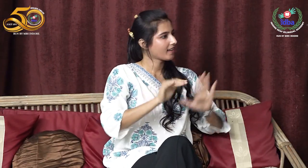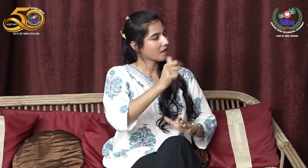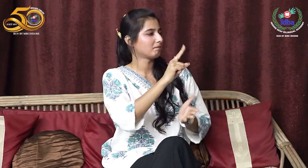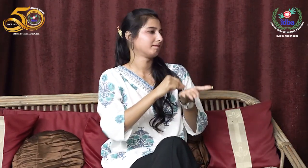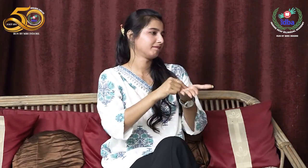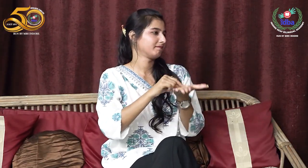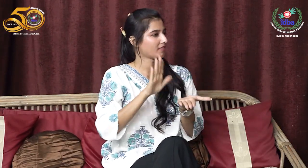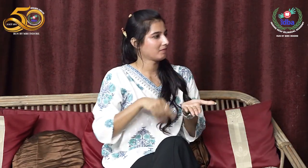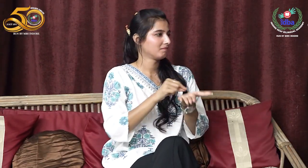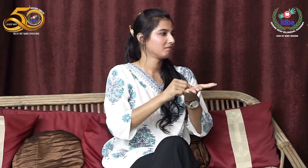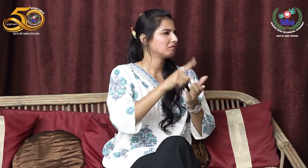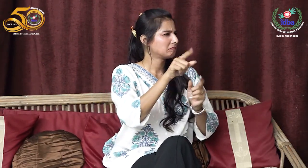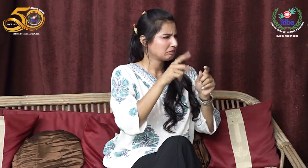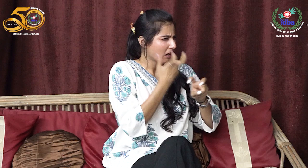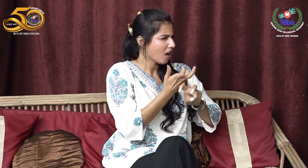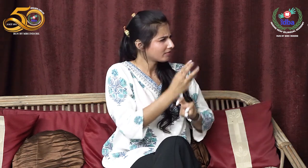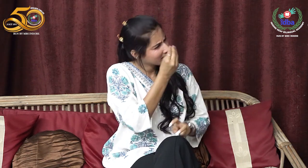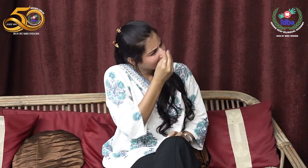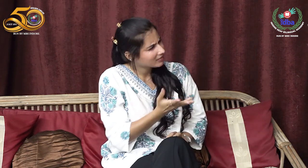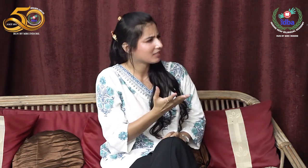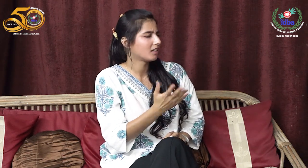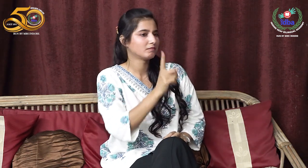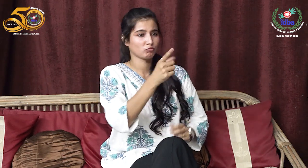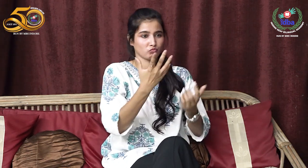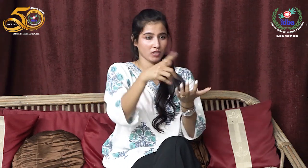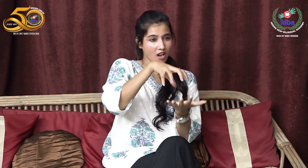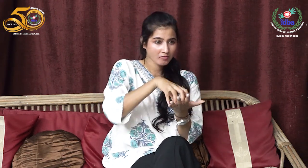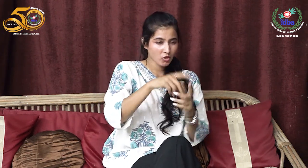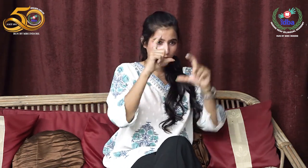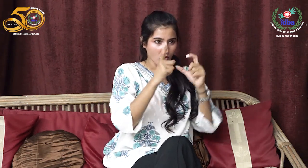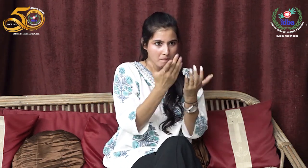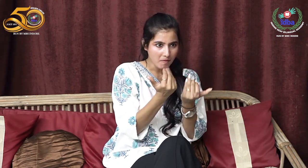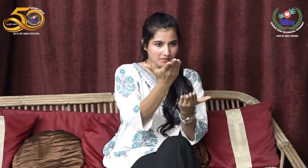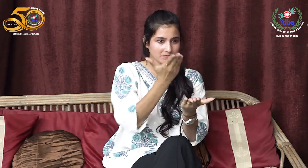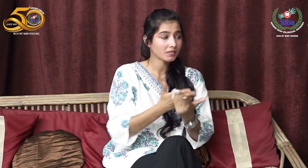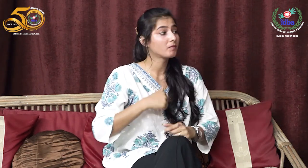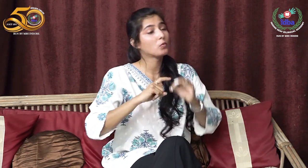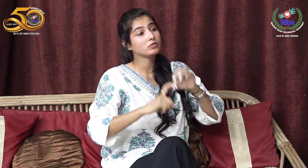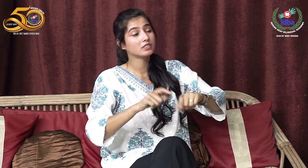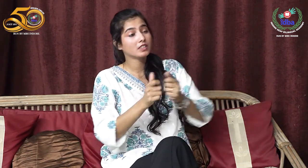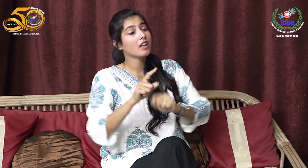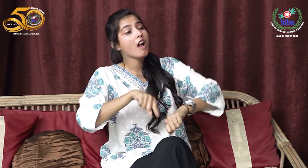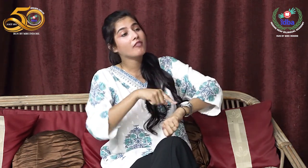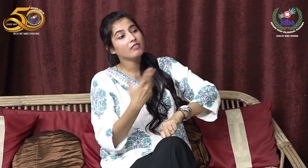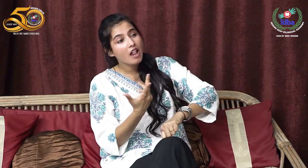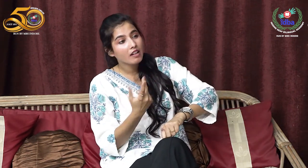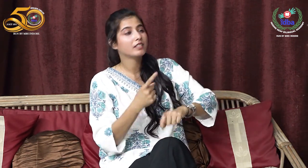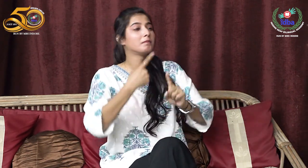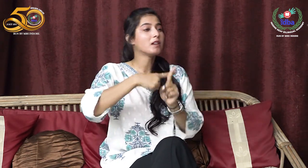एक्शन से थोड़ा बात कर लेते थे, लिख के बात करते थे? नहीं, वो इजी बात करते थे? तो मुझे समझ में आ जाता था। और